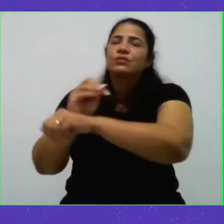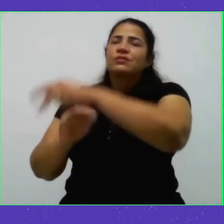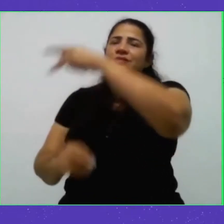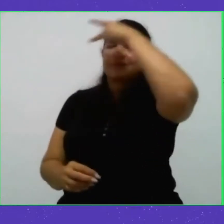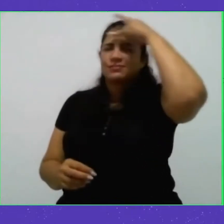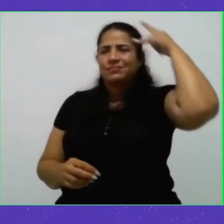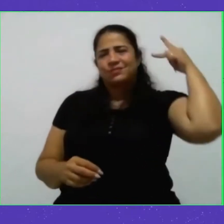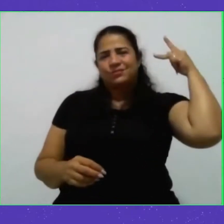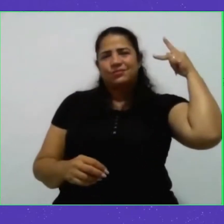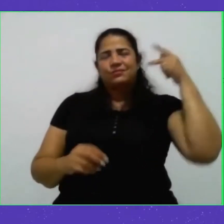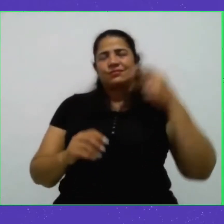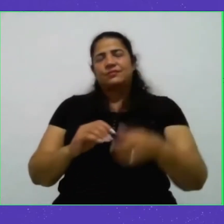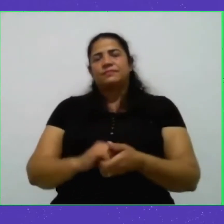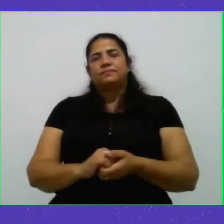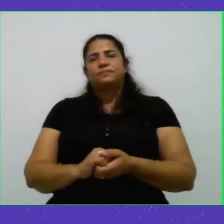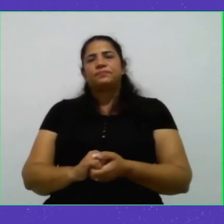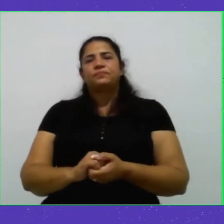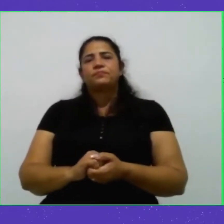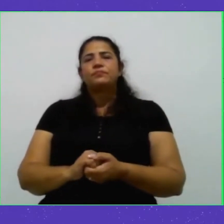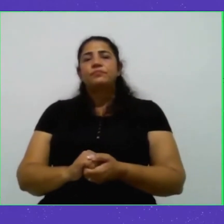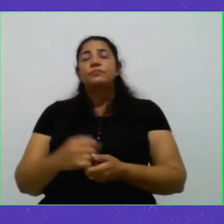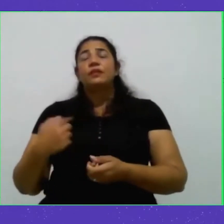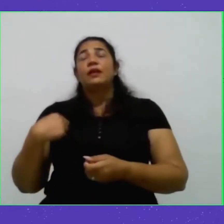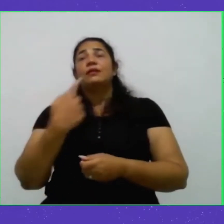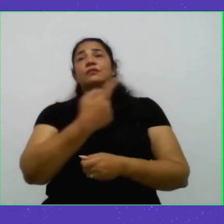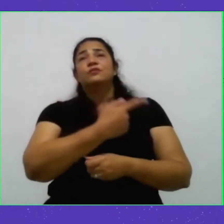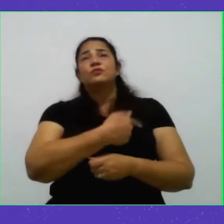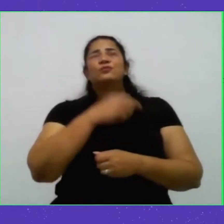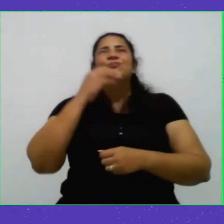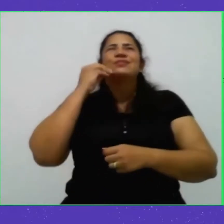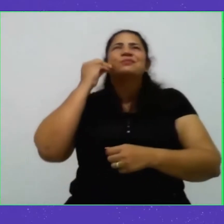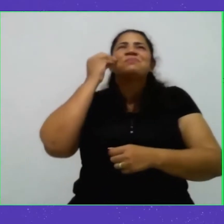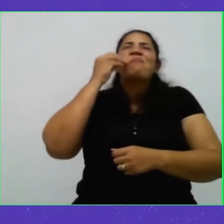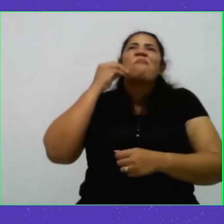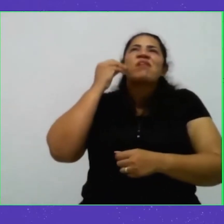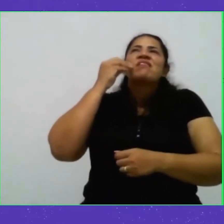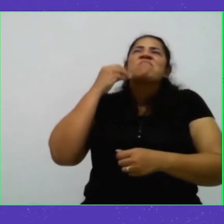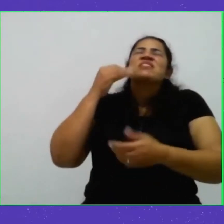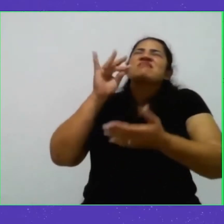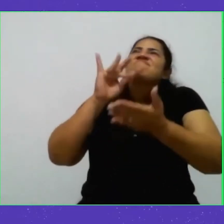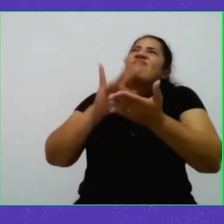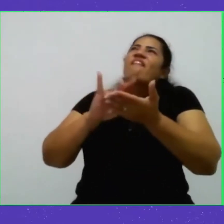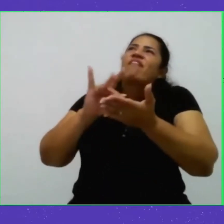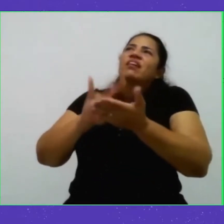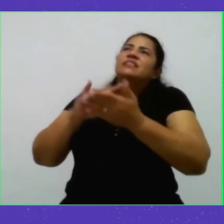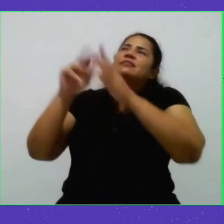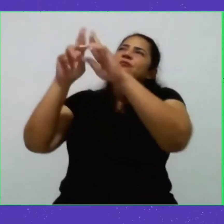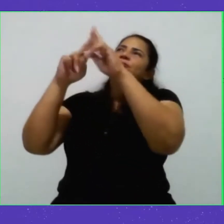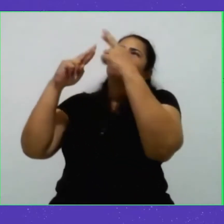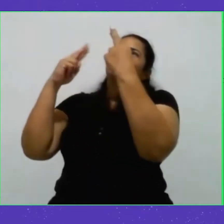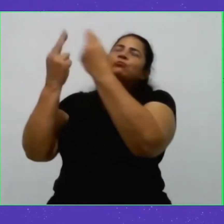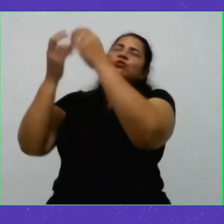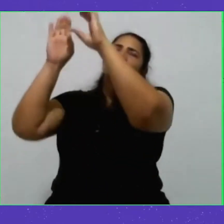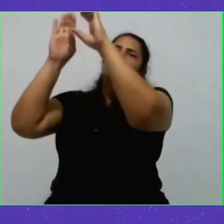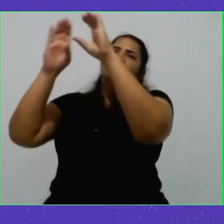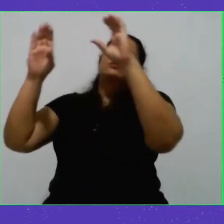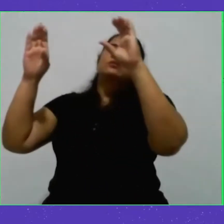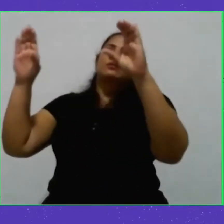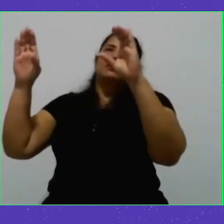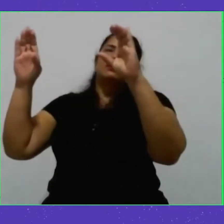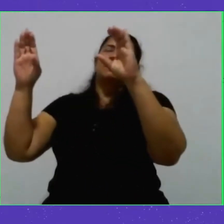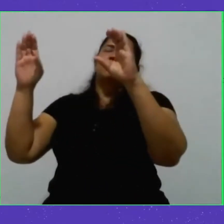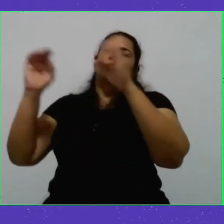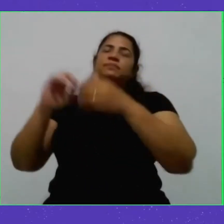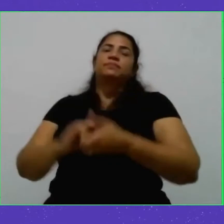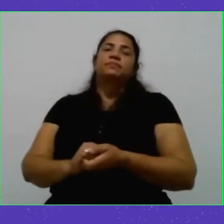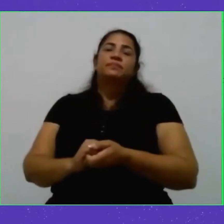Aí, nós vamos desfrutar da realidade do reino dos céus, e as pessoas também vão viver nessa realidade, e